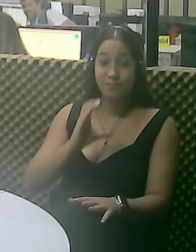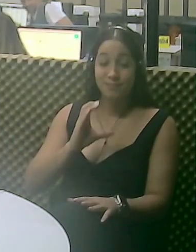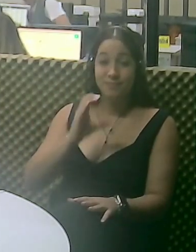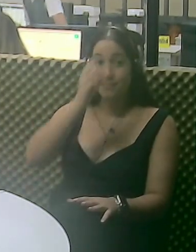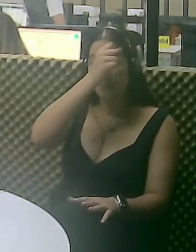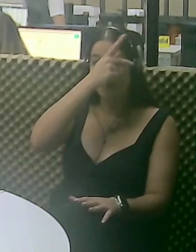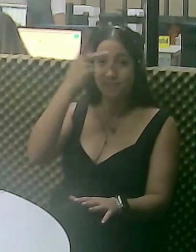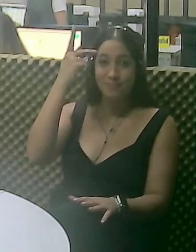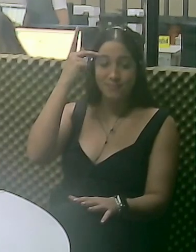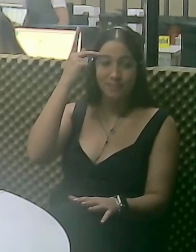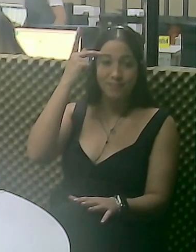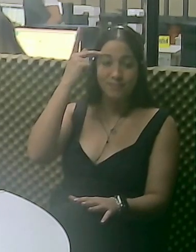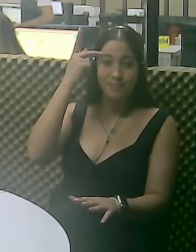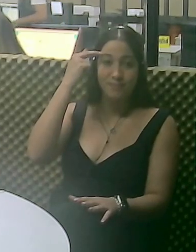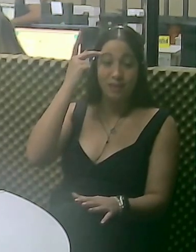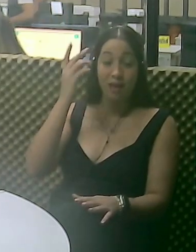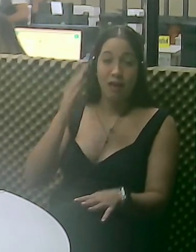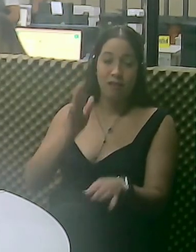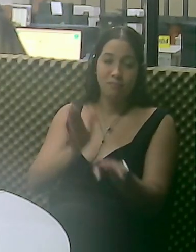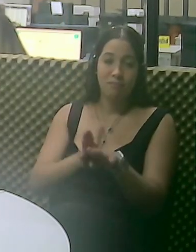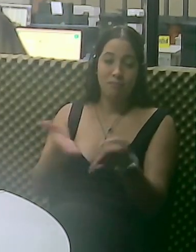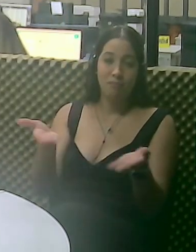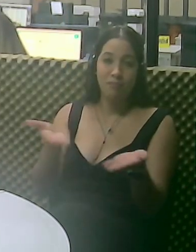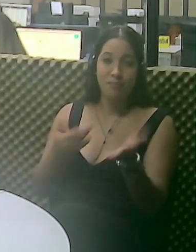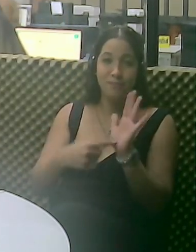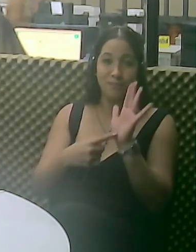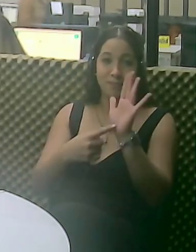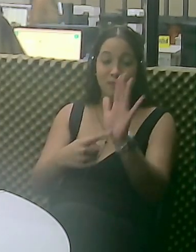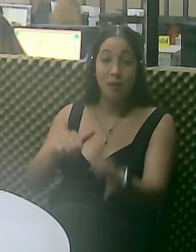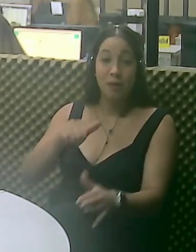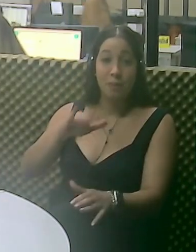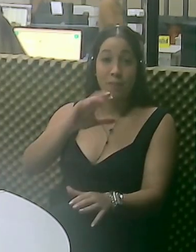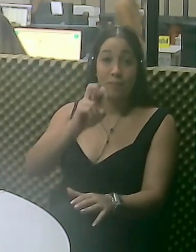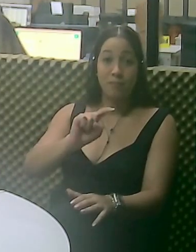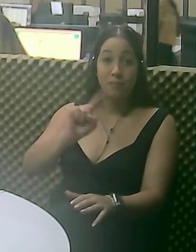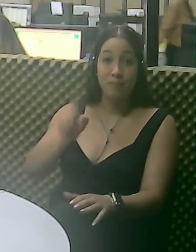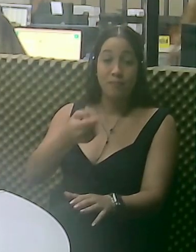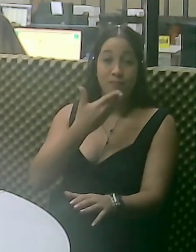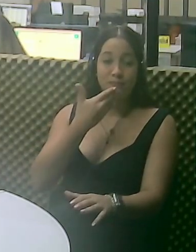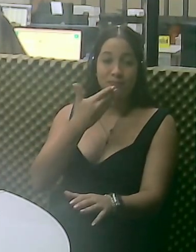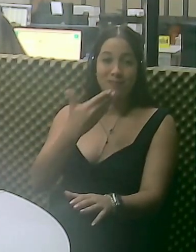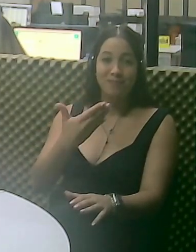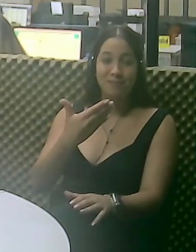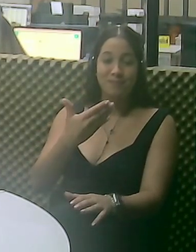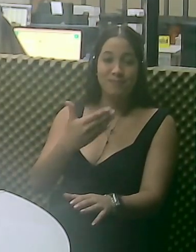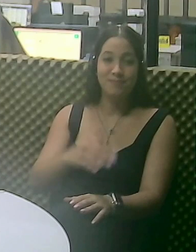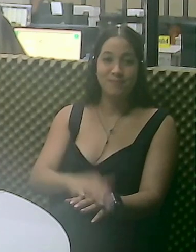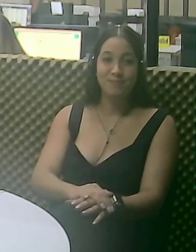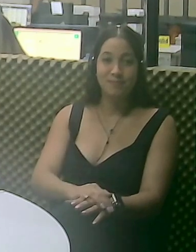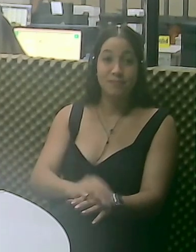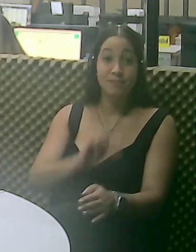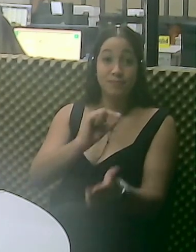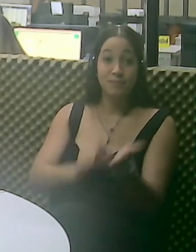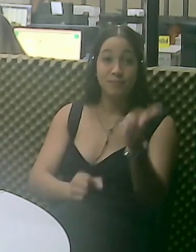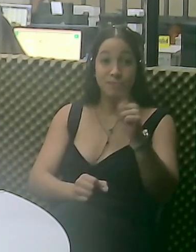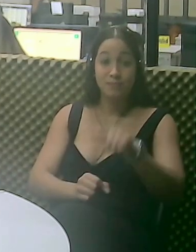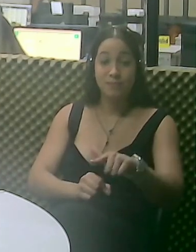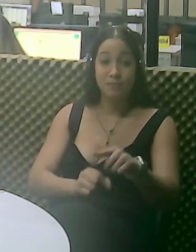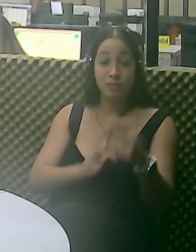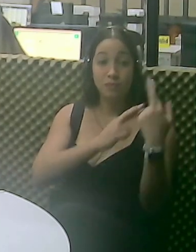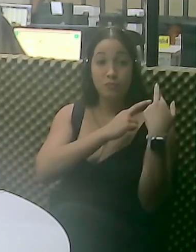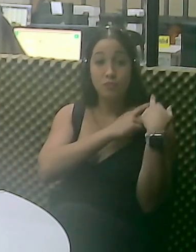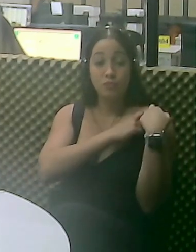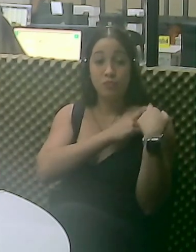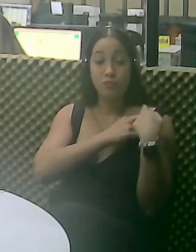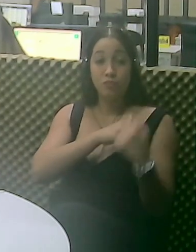portal da Prefeitura. Até o momento foram apresentadas mais de 5 mil solicitações. Para a rematrícula, os